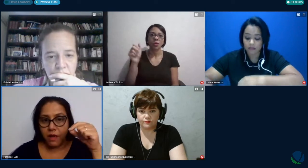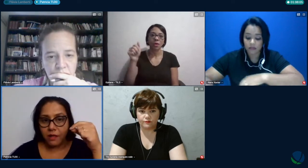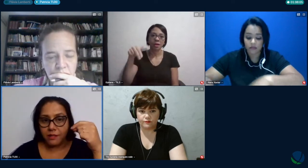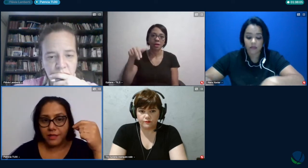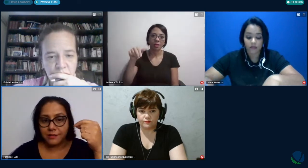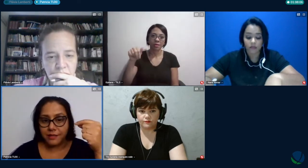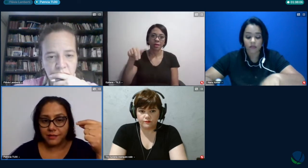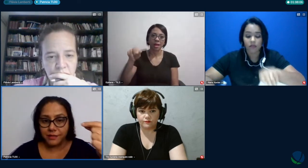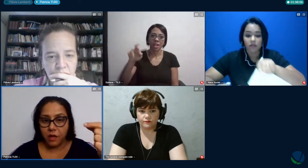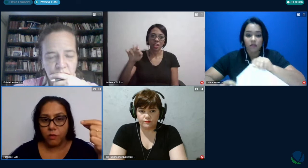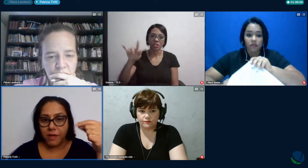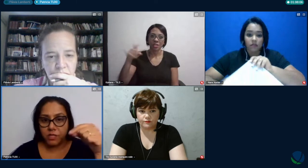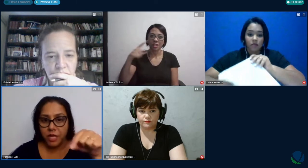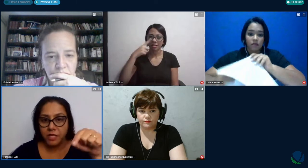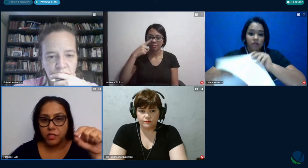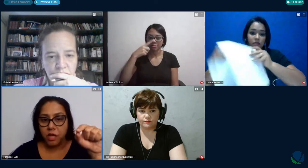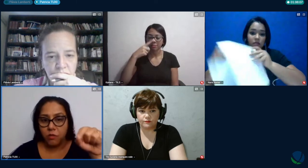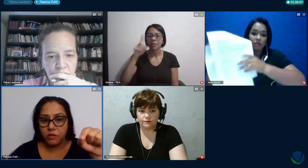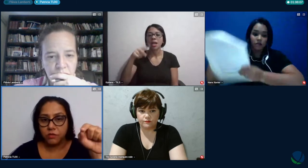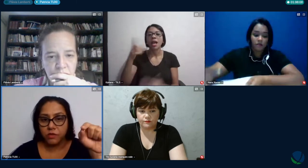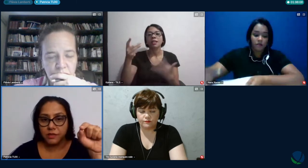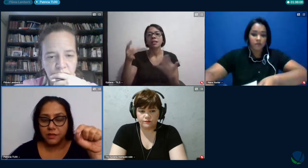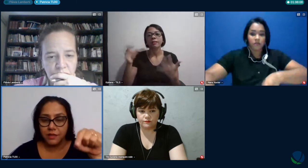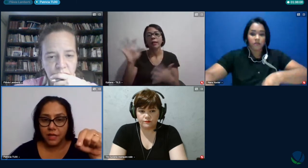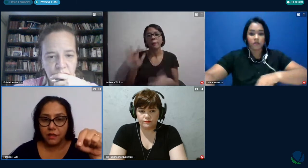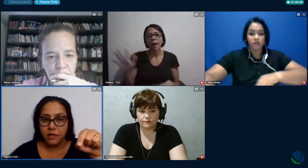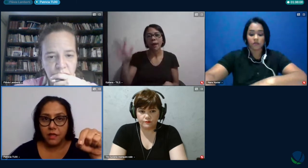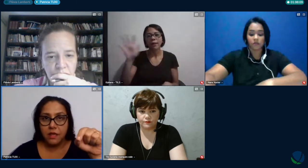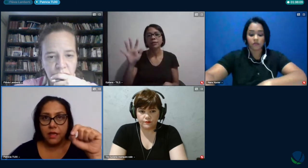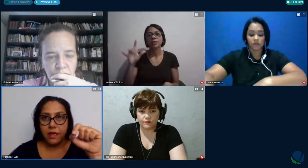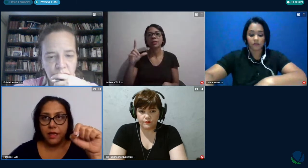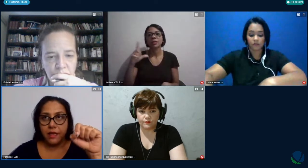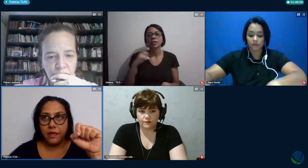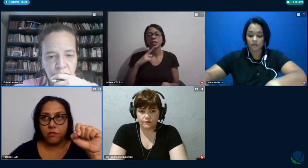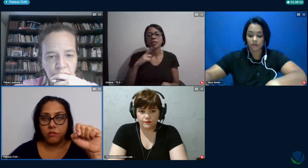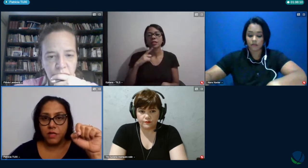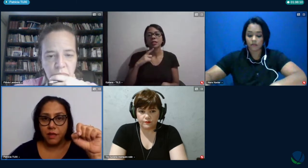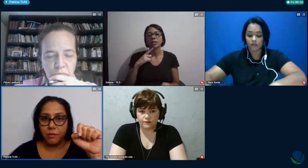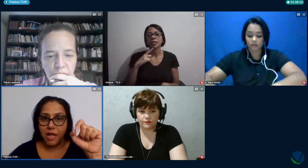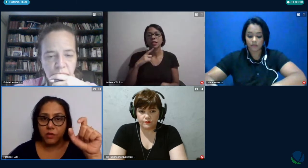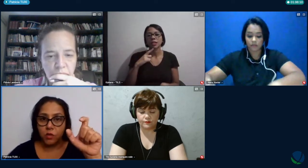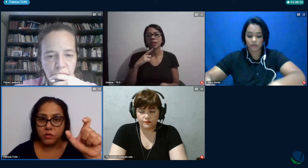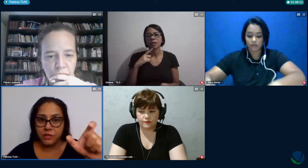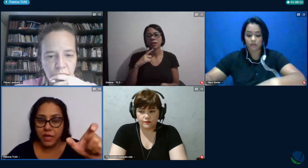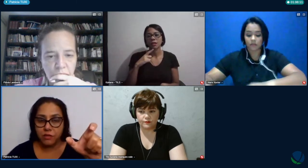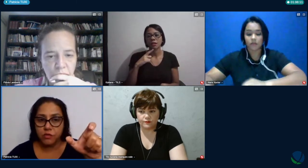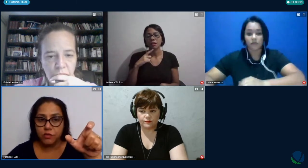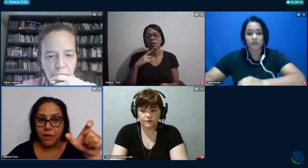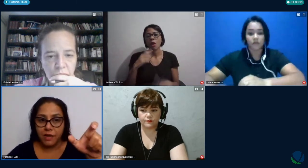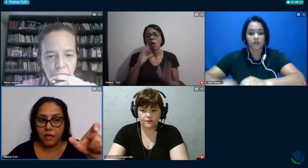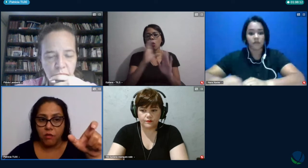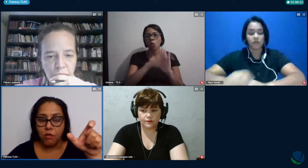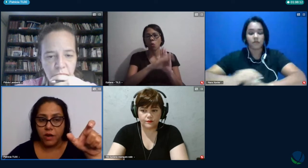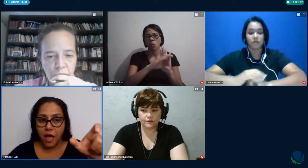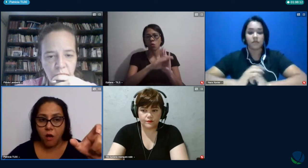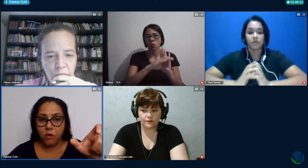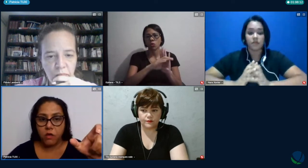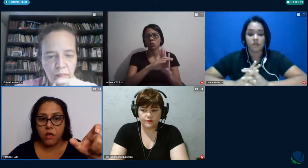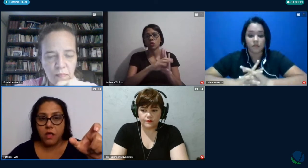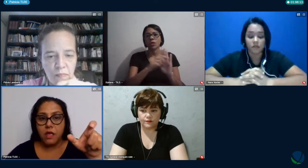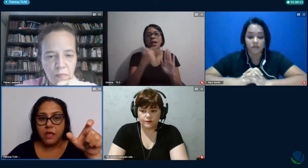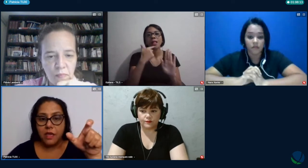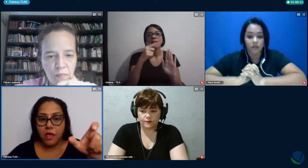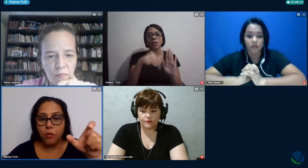é uma descrição imagética quando você tem um determinado conceito de uma língua